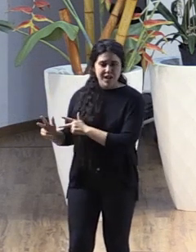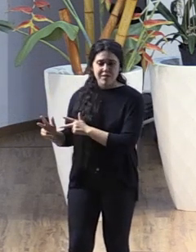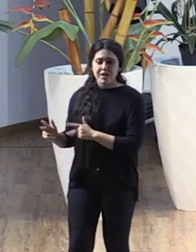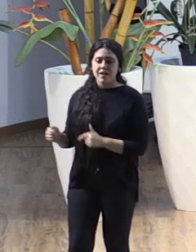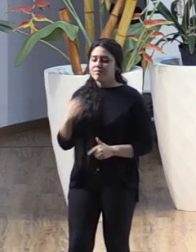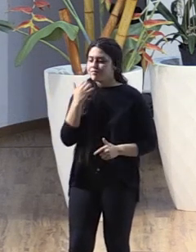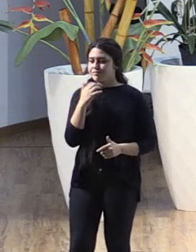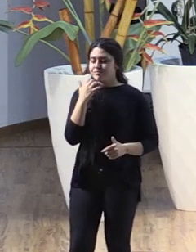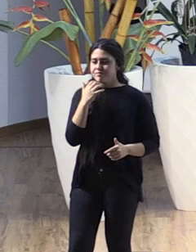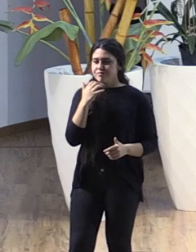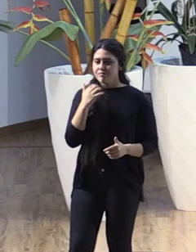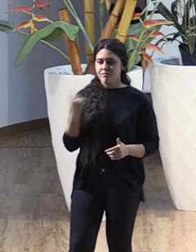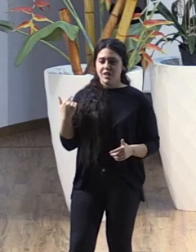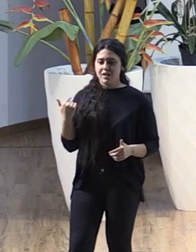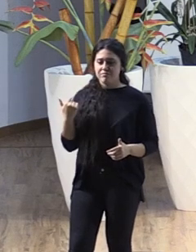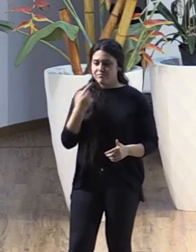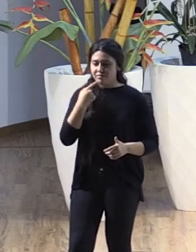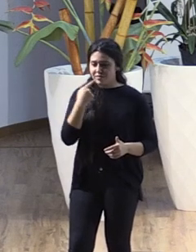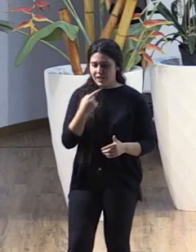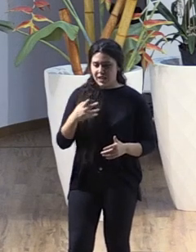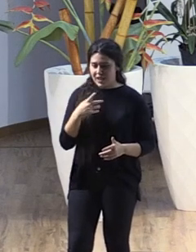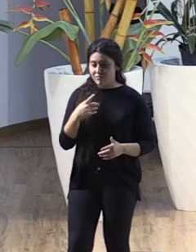había sido la manera para colarnos al Estado.